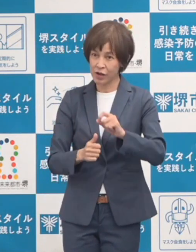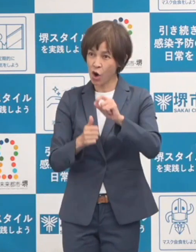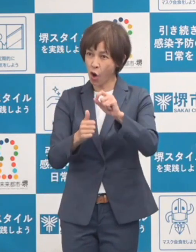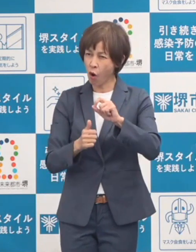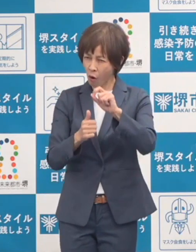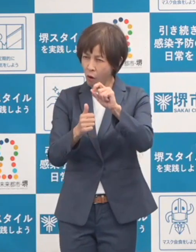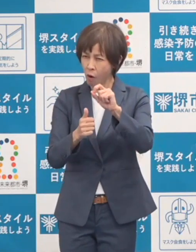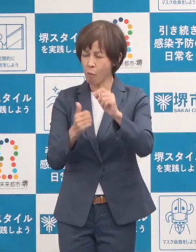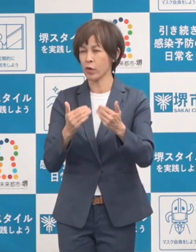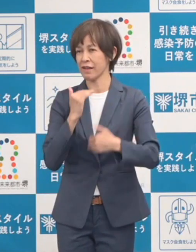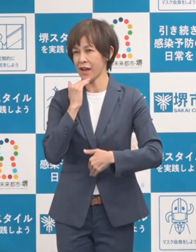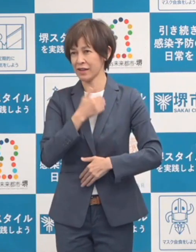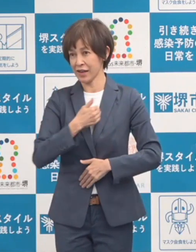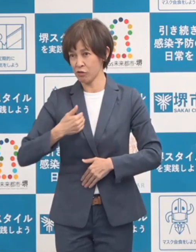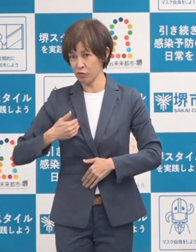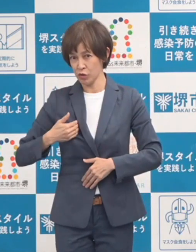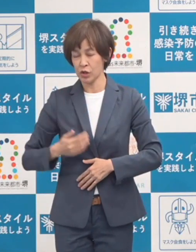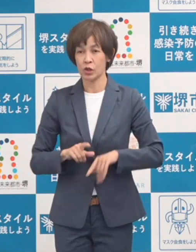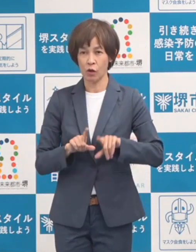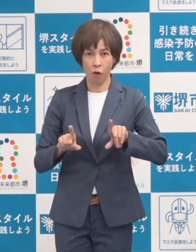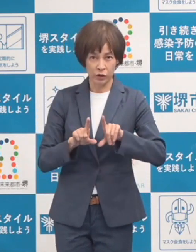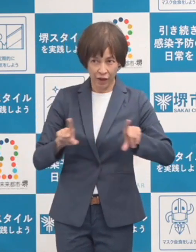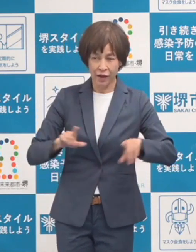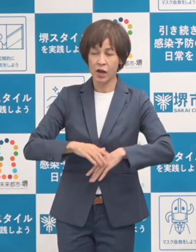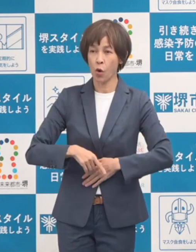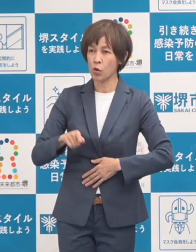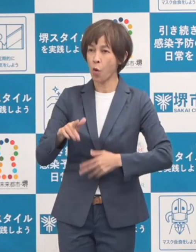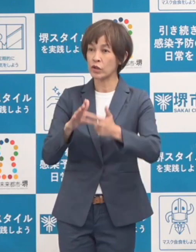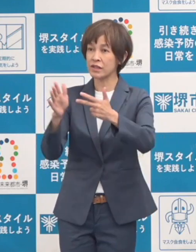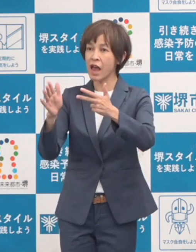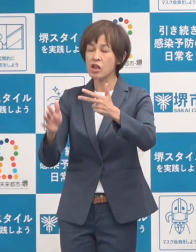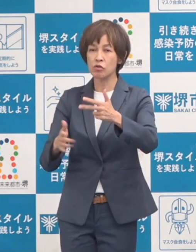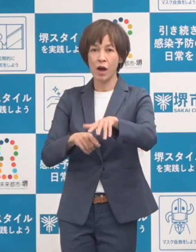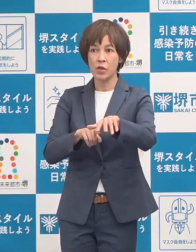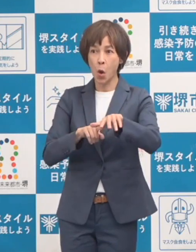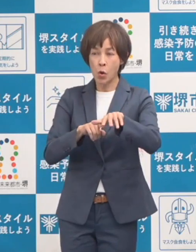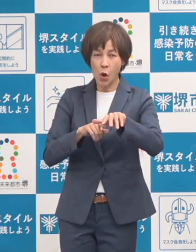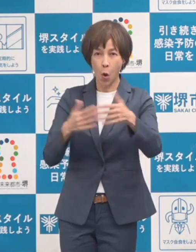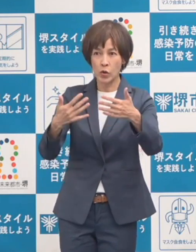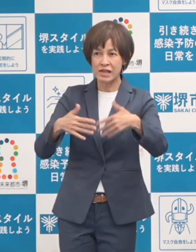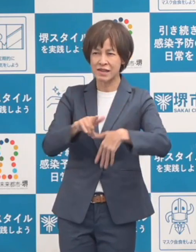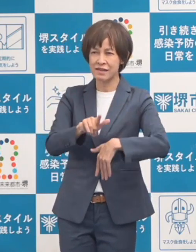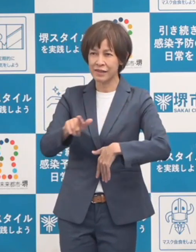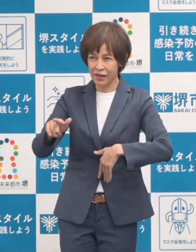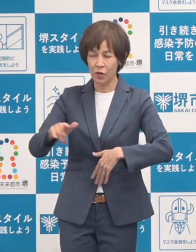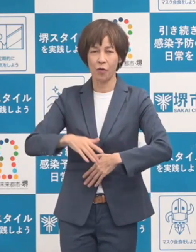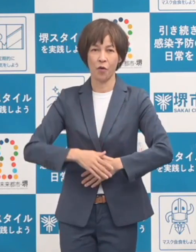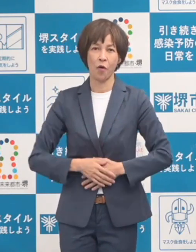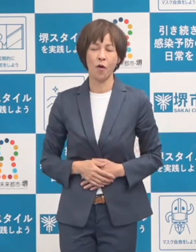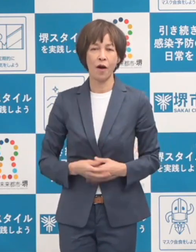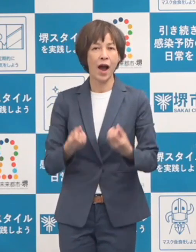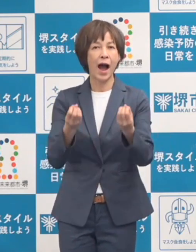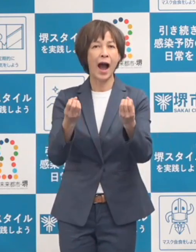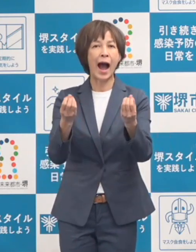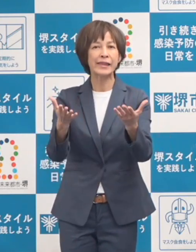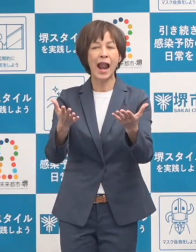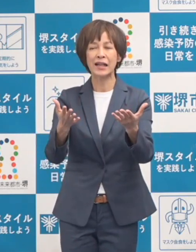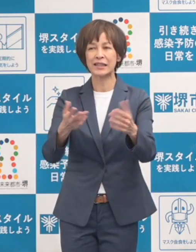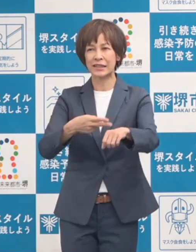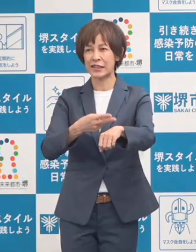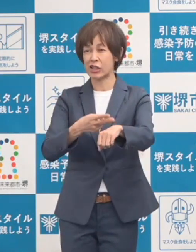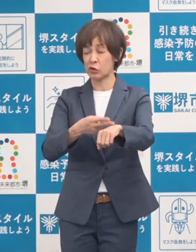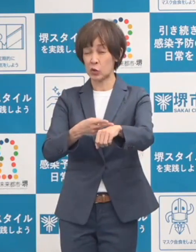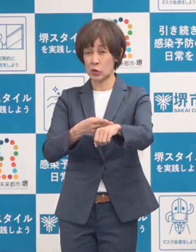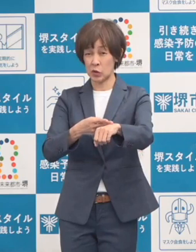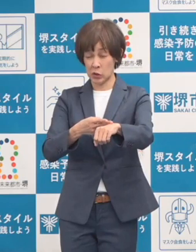ももちろんですが、この施設は農業用機器等に関してですね、新しい技術、先端技